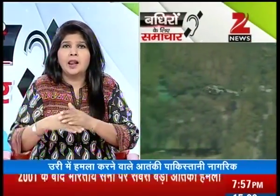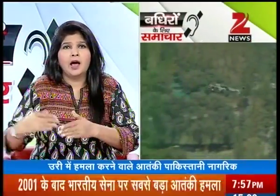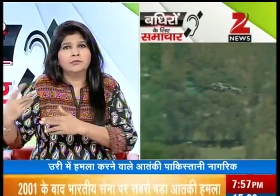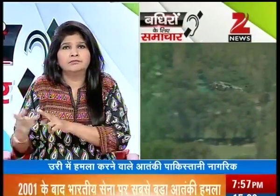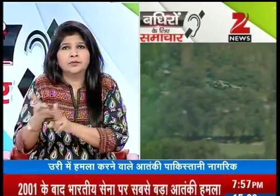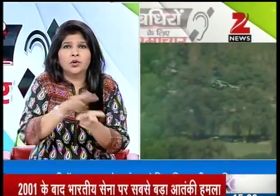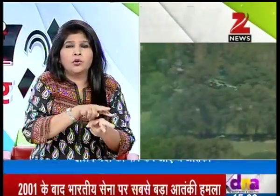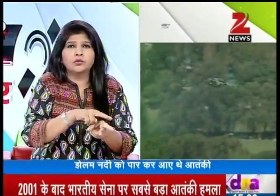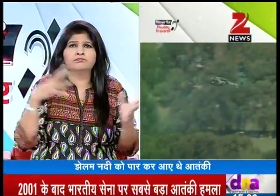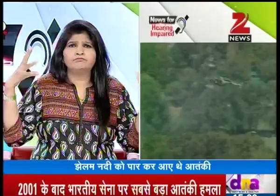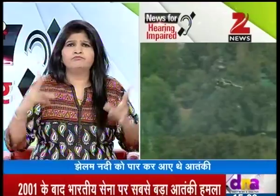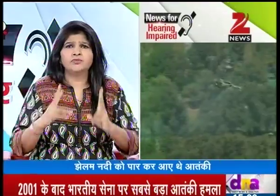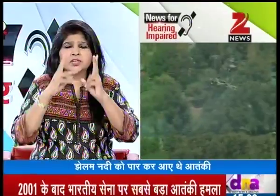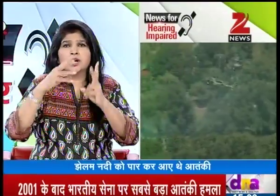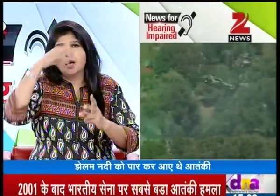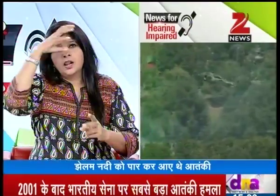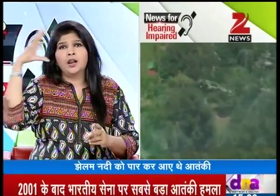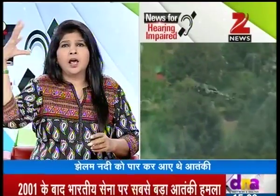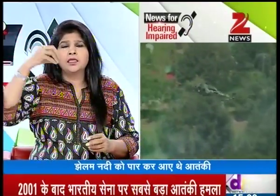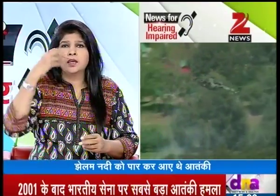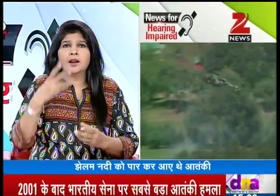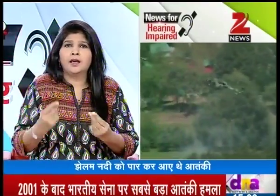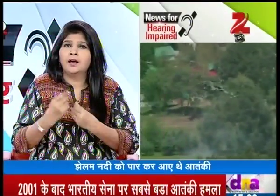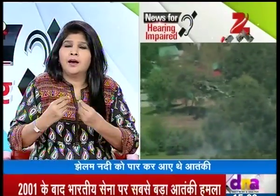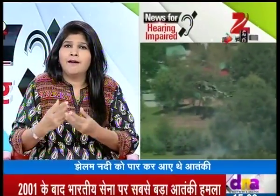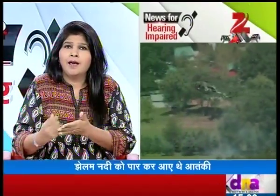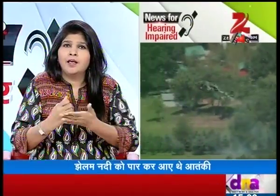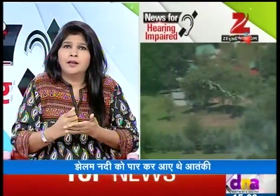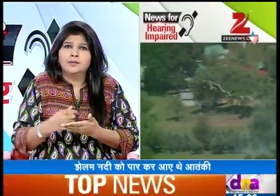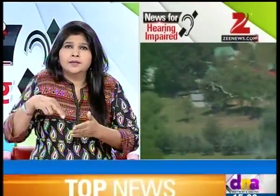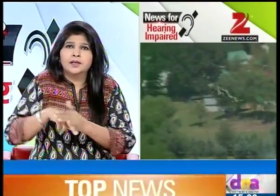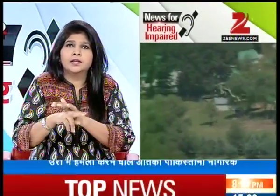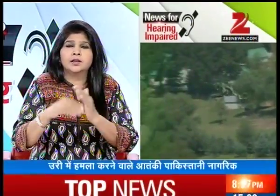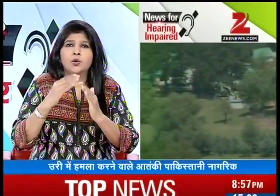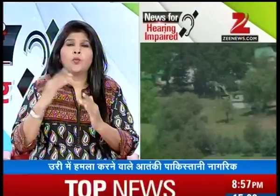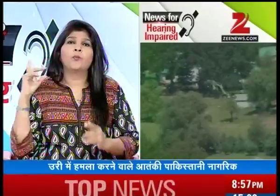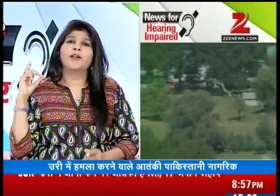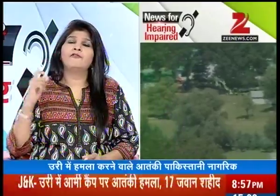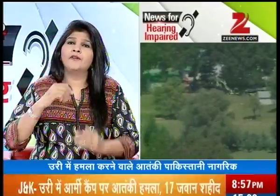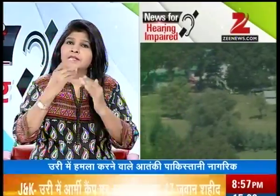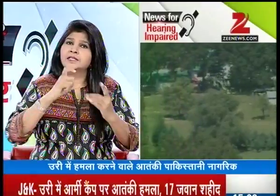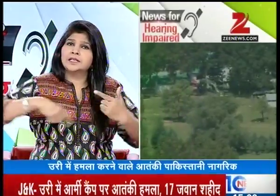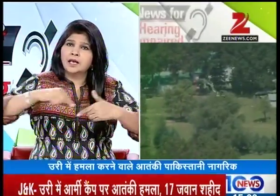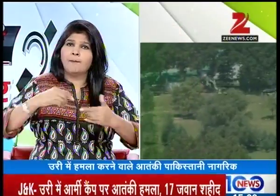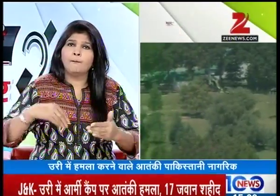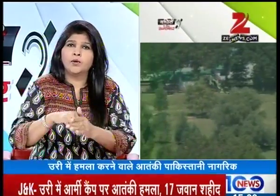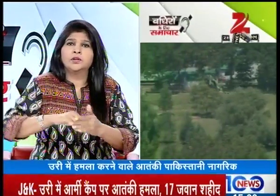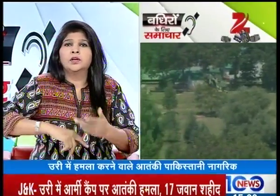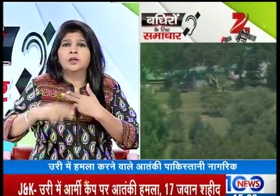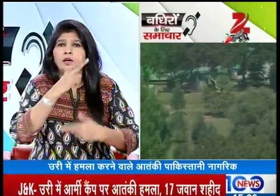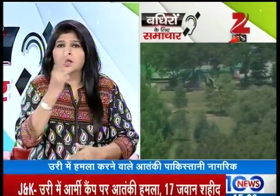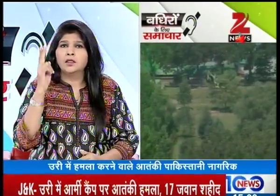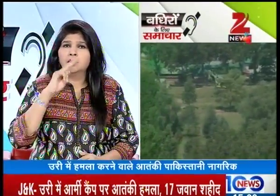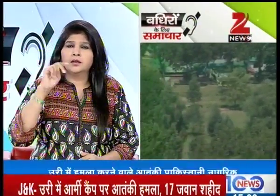घने जंगलों और अंधेरे का फायदा उठाते हुए सभी आतंकी सेना के कैंप तक पहुंचे। काफी देर